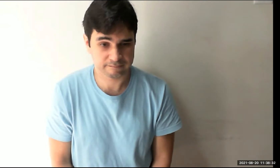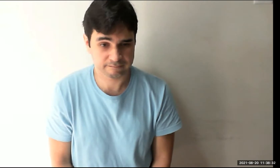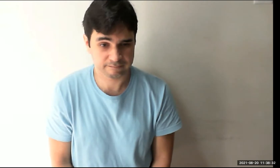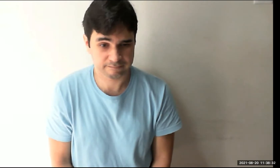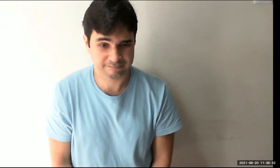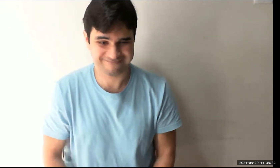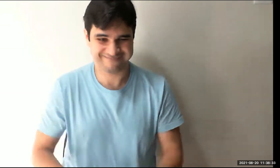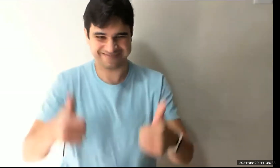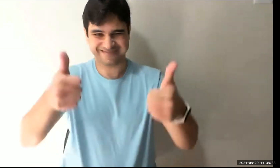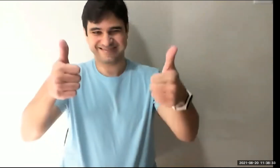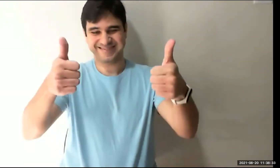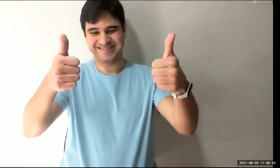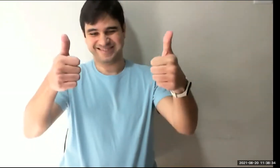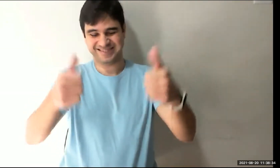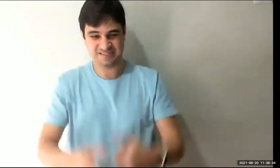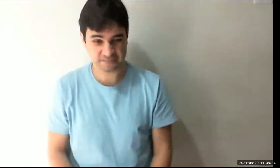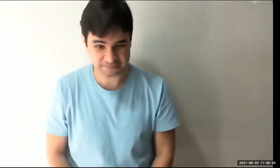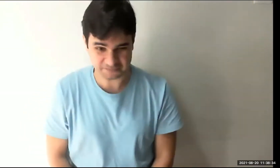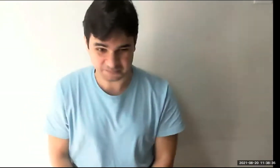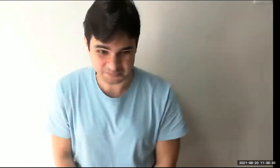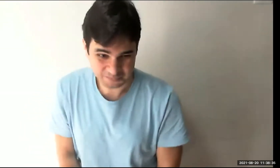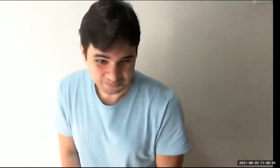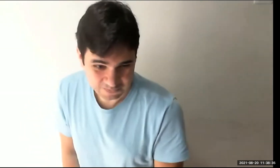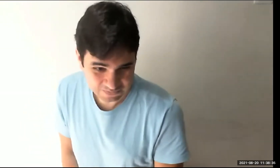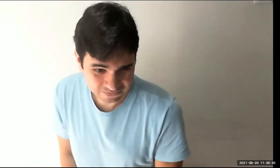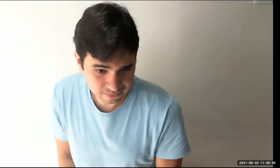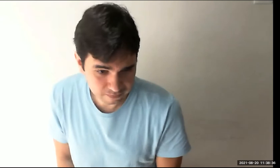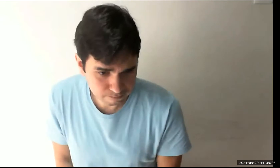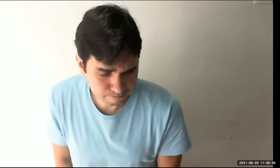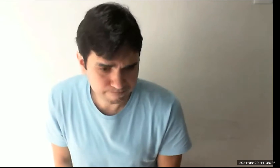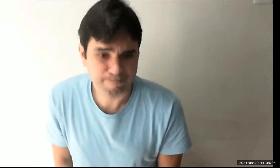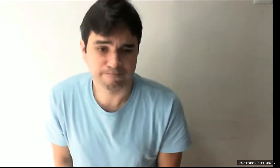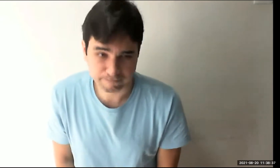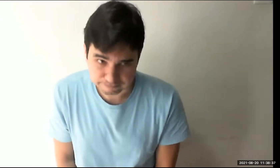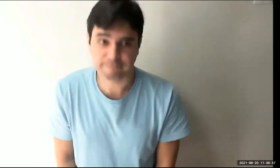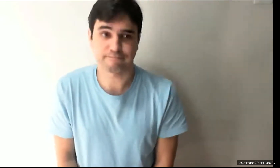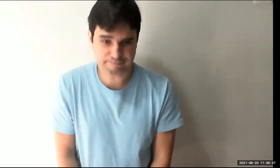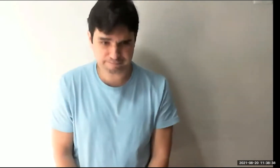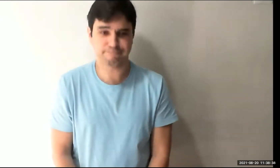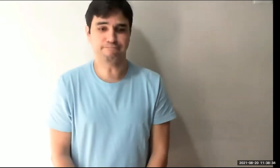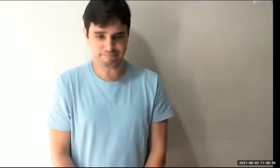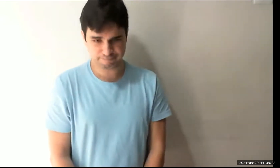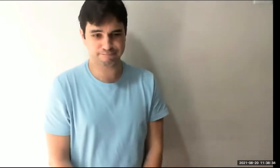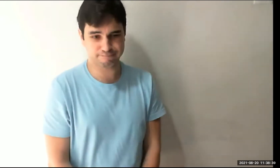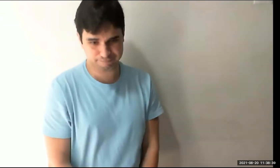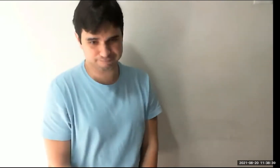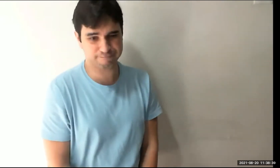que a divulgação desses sinais seja grande, que muita gente passe a utilizá-los e que eles